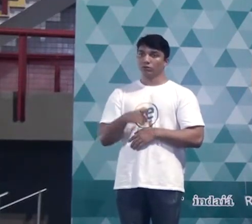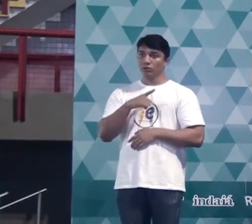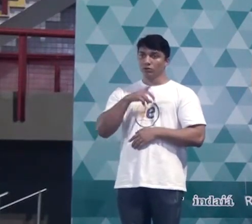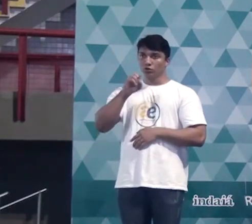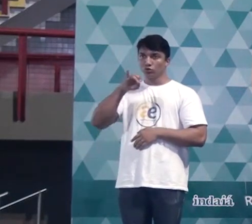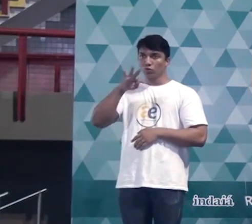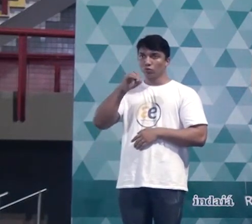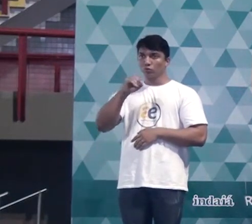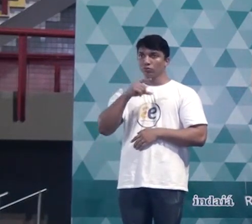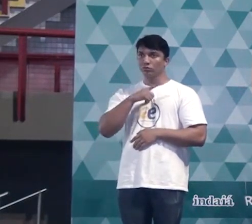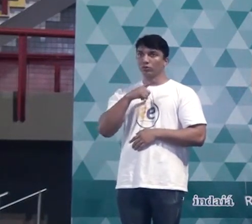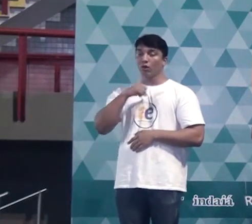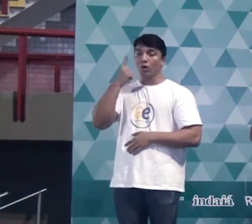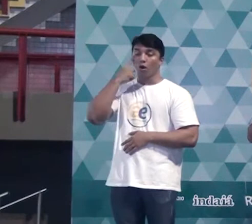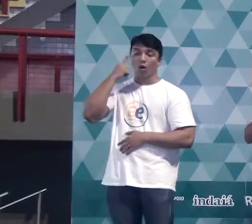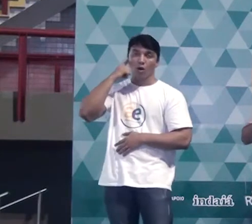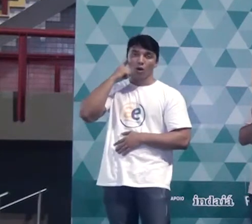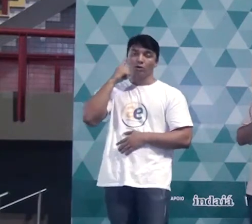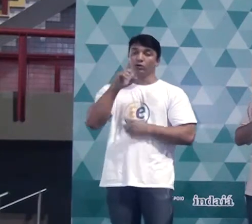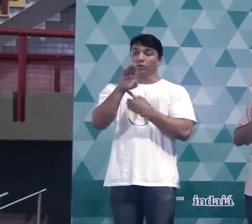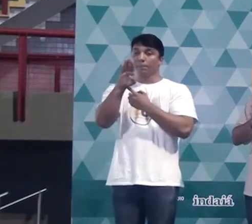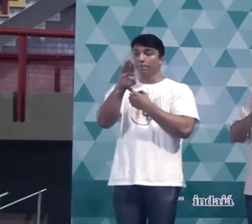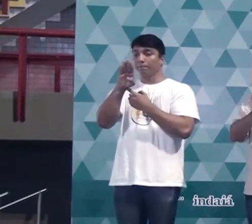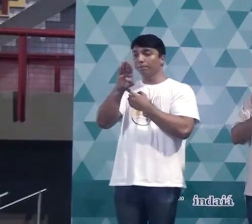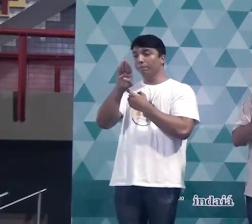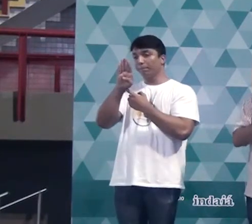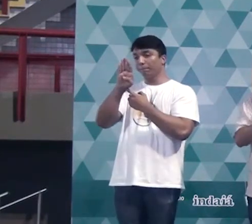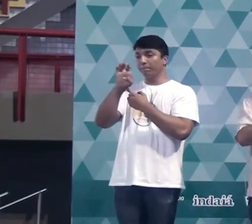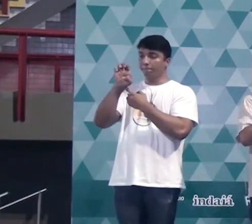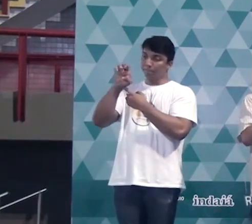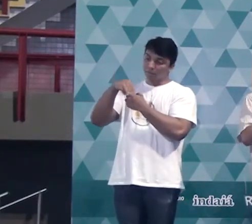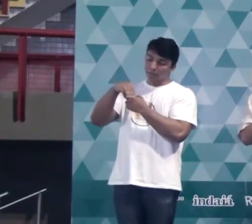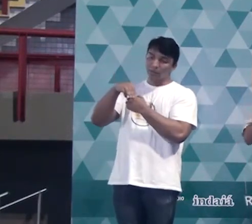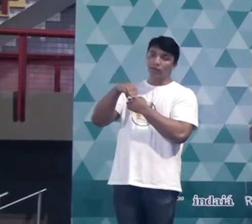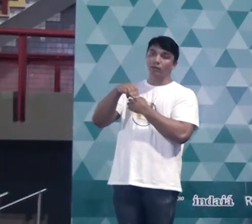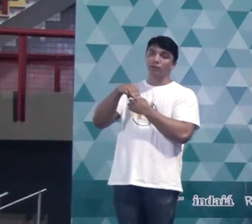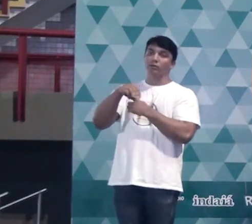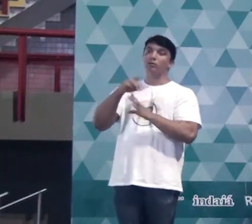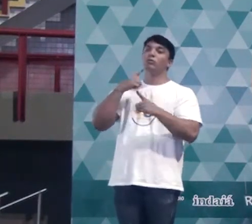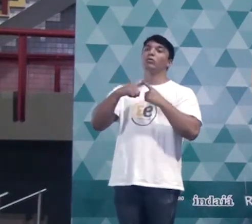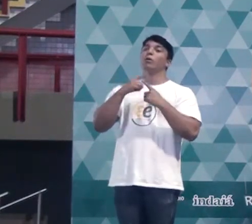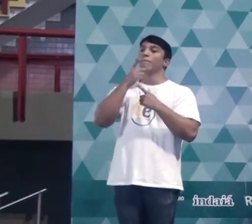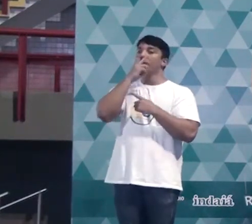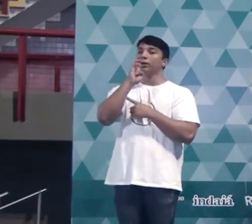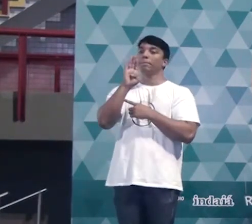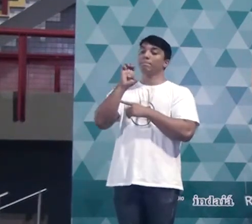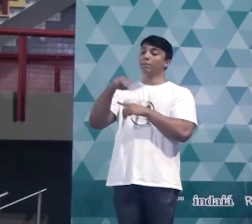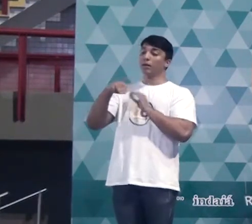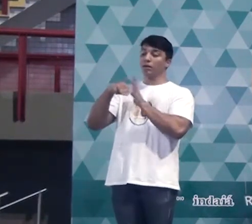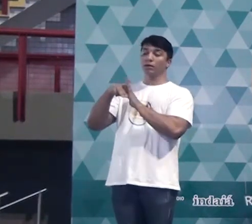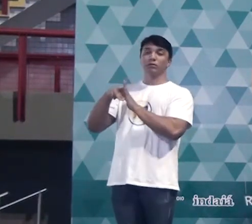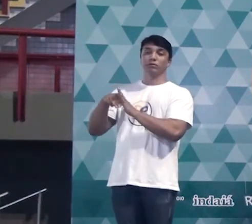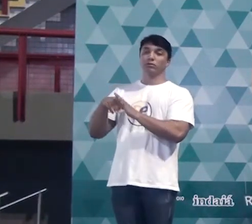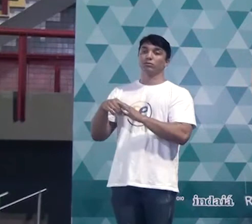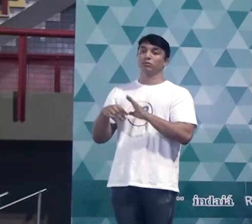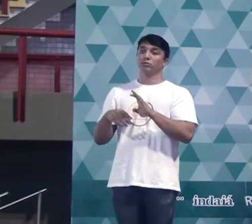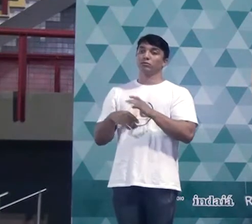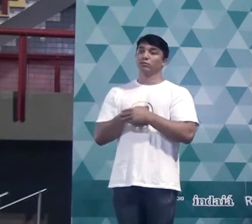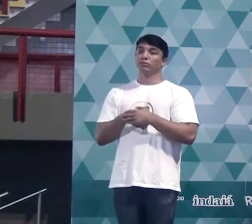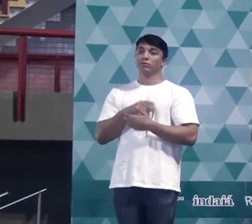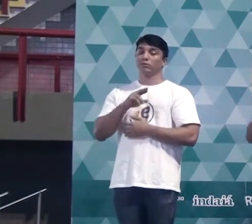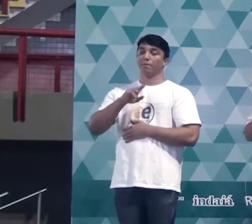ditongo? Preste atenção na sonoridade. Tem ou não tem? Tem. Porque você não fala bem. Você está bem? Tudo